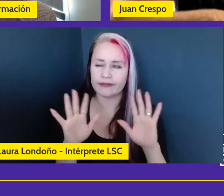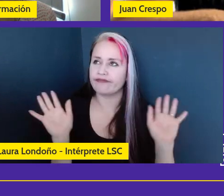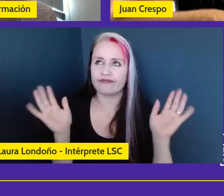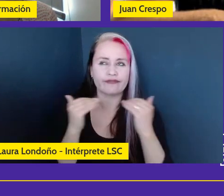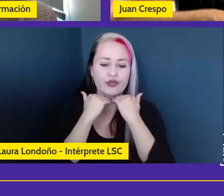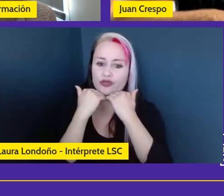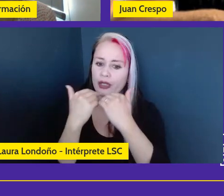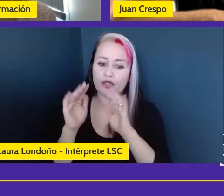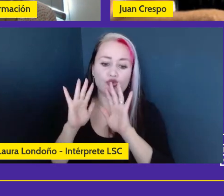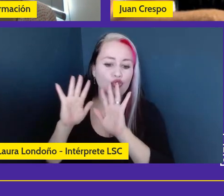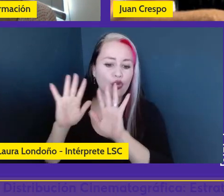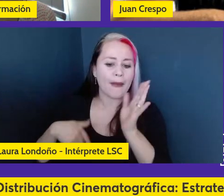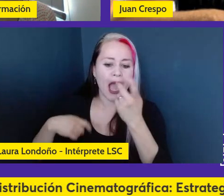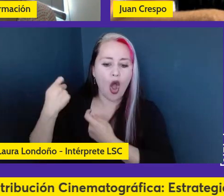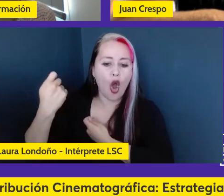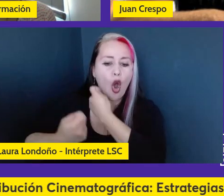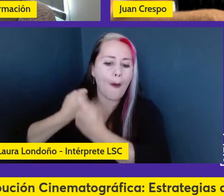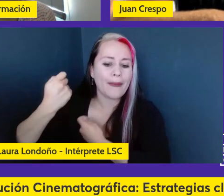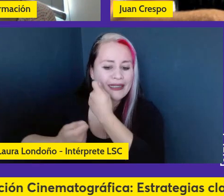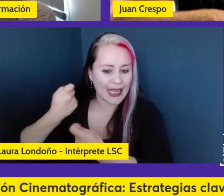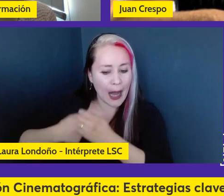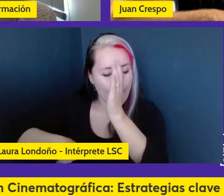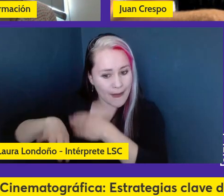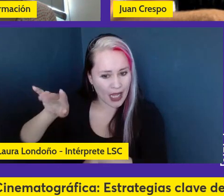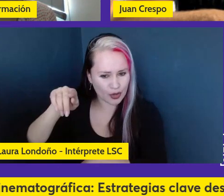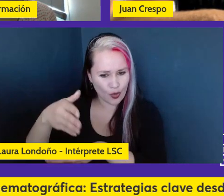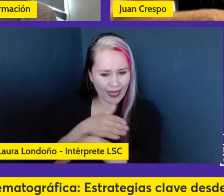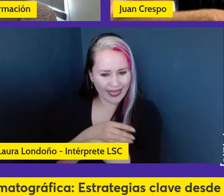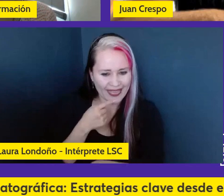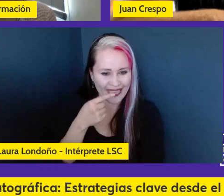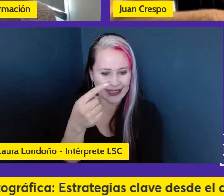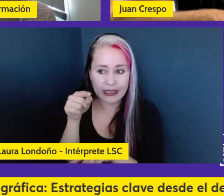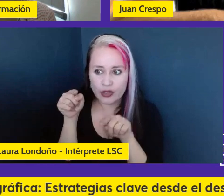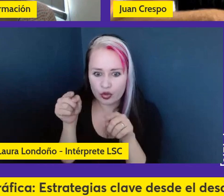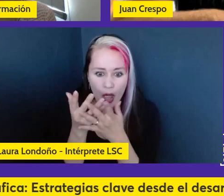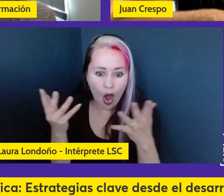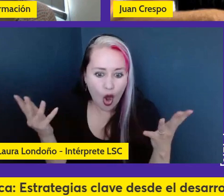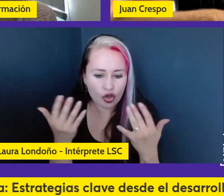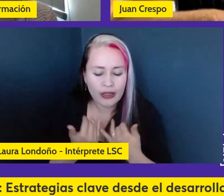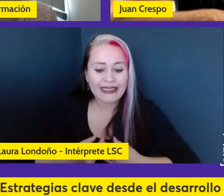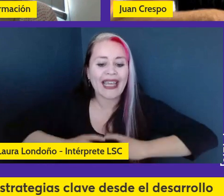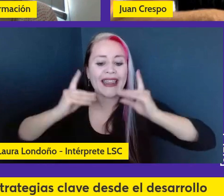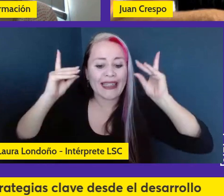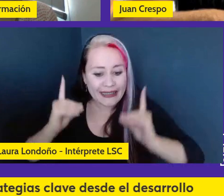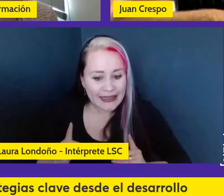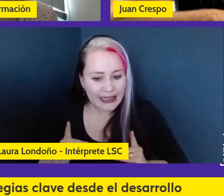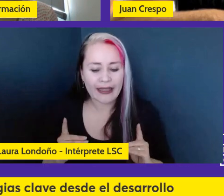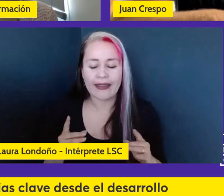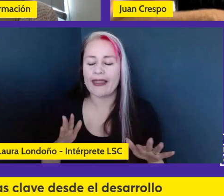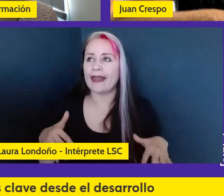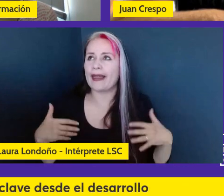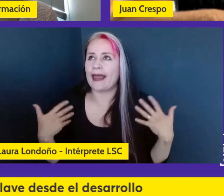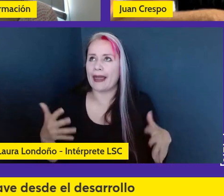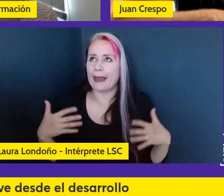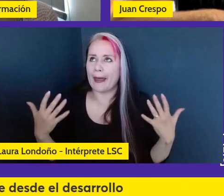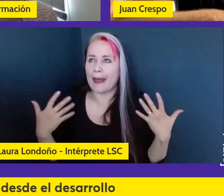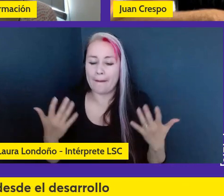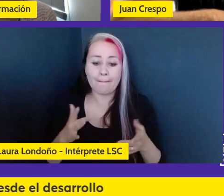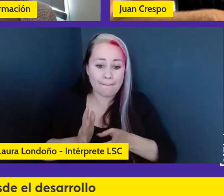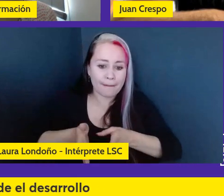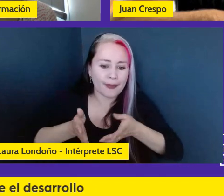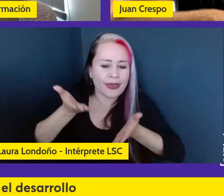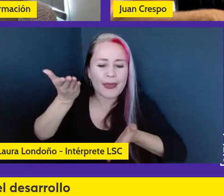línea más comercial, ya esto, como tú lo has dicho, eso es una cosa que se decide, que implica